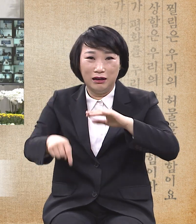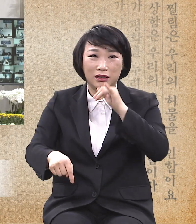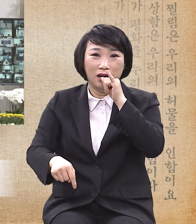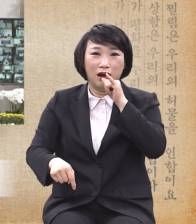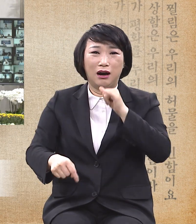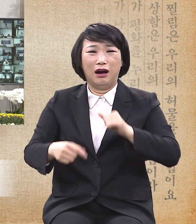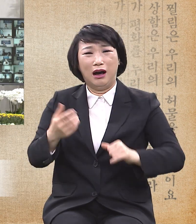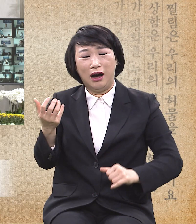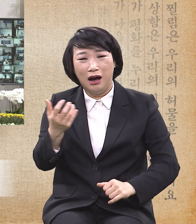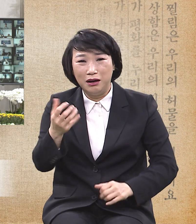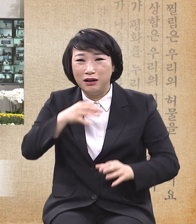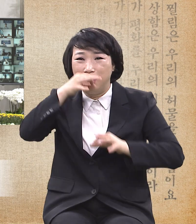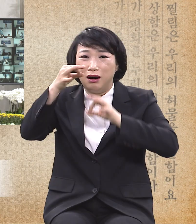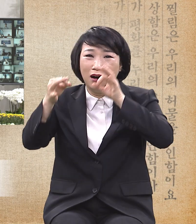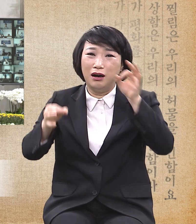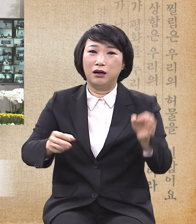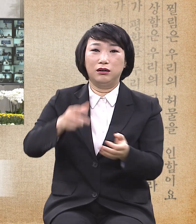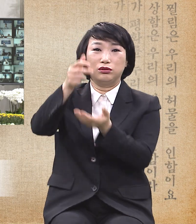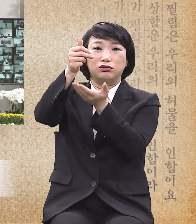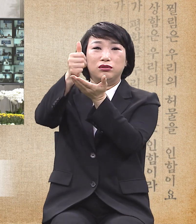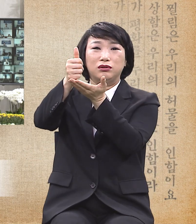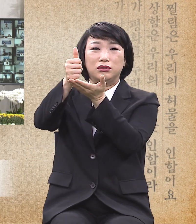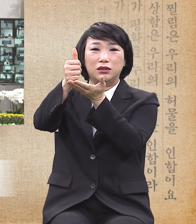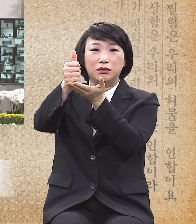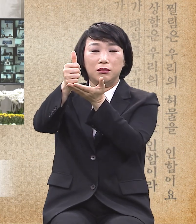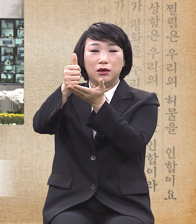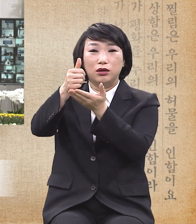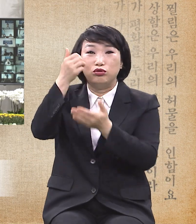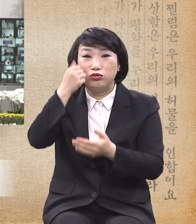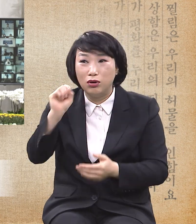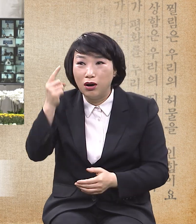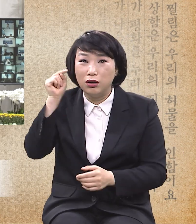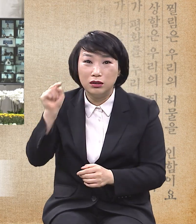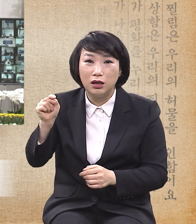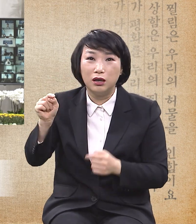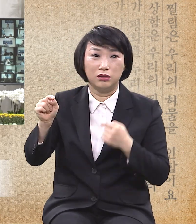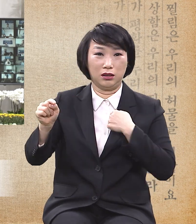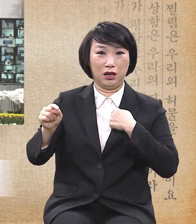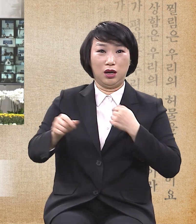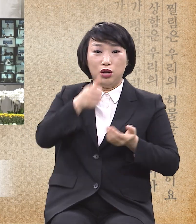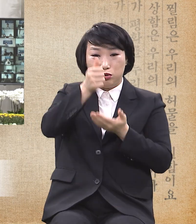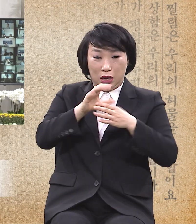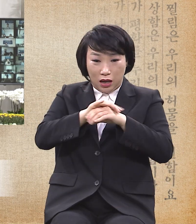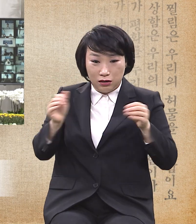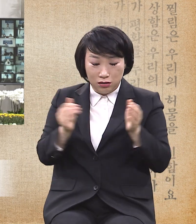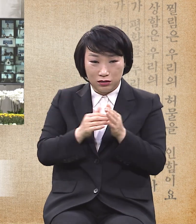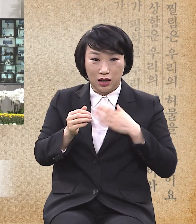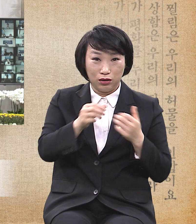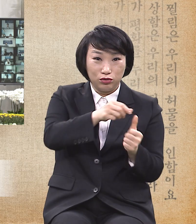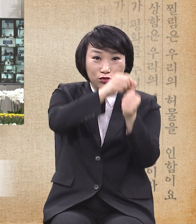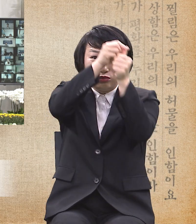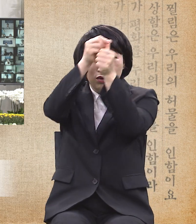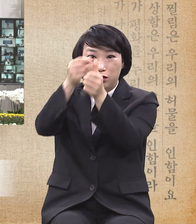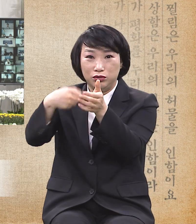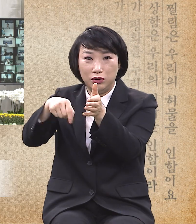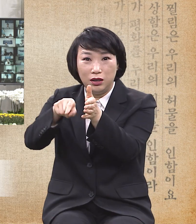흘리면서 신음하시던 우리 주님, 누구 때문에? 내 죄 해결해서 나를